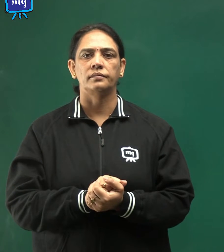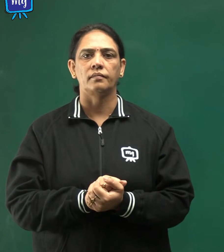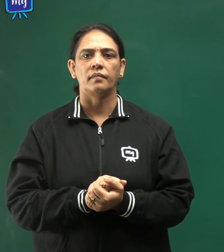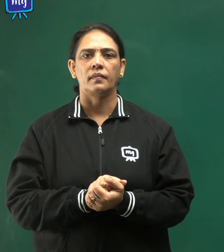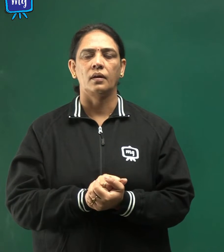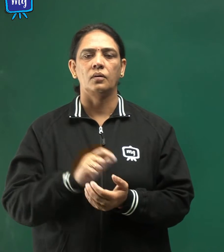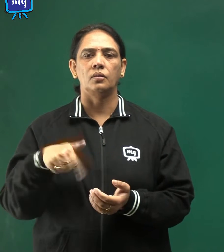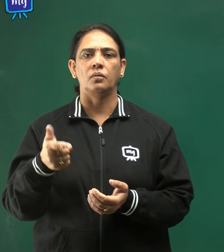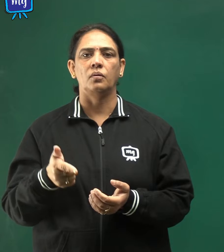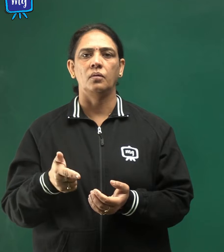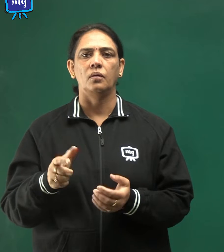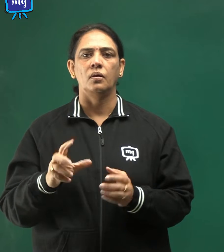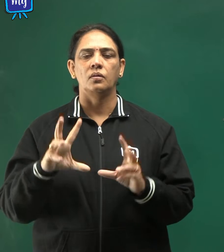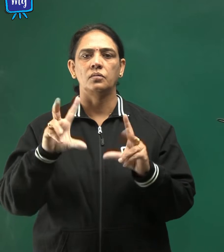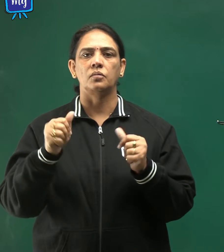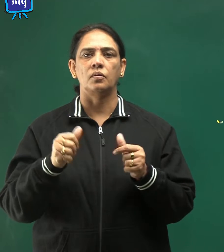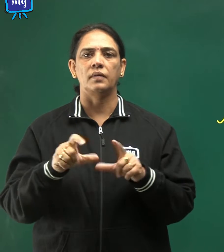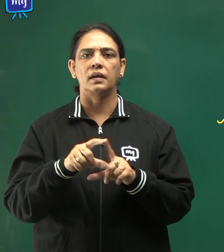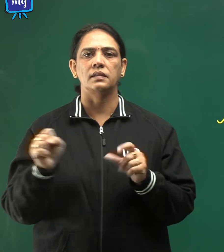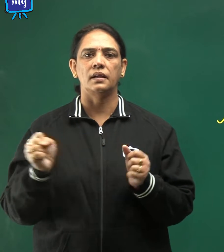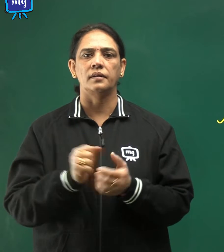तो ज्ञात कीजिए